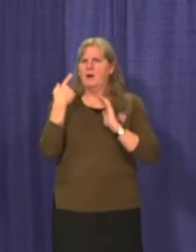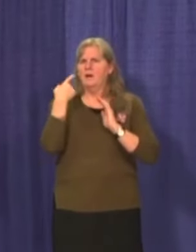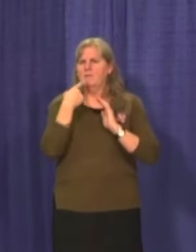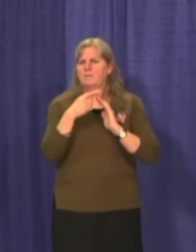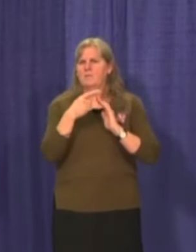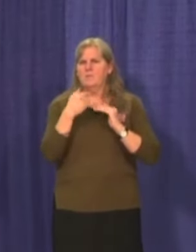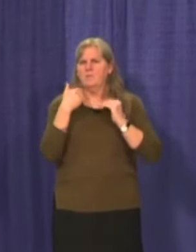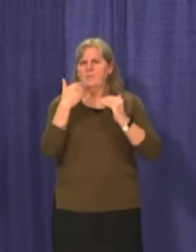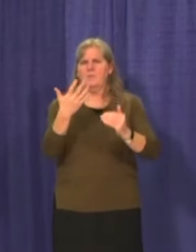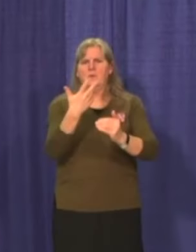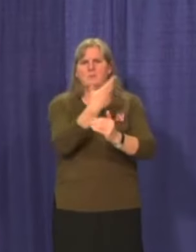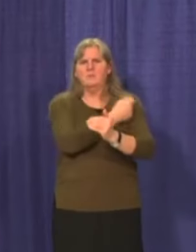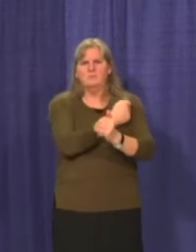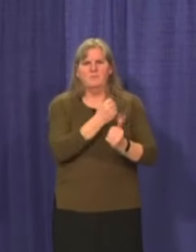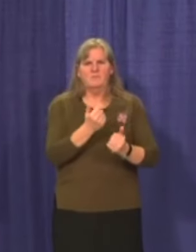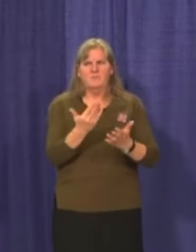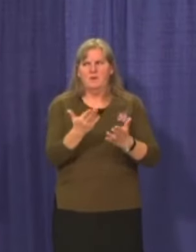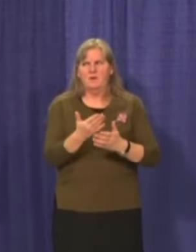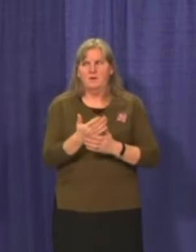vaccinated?